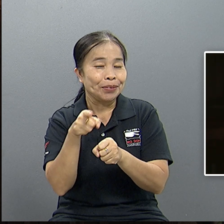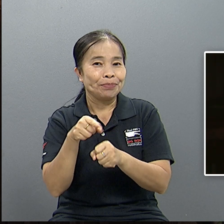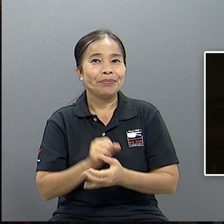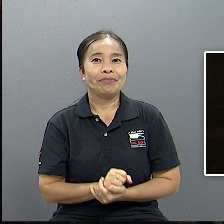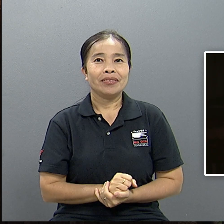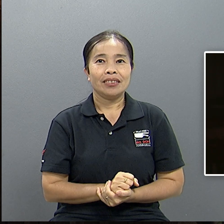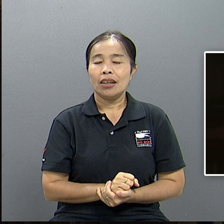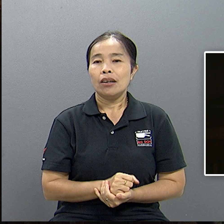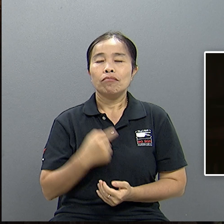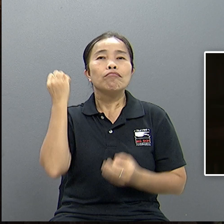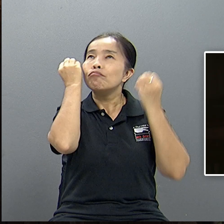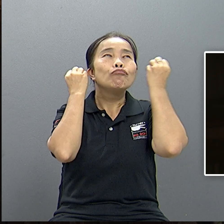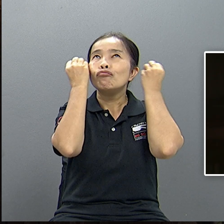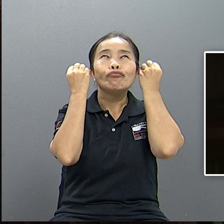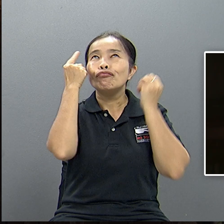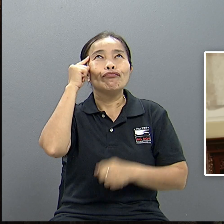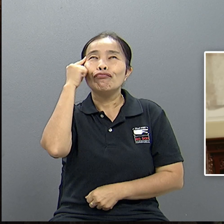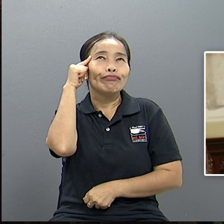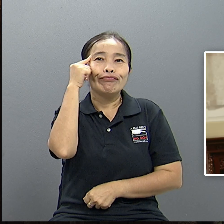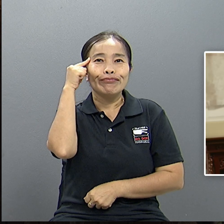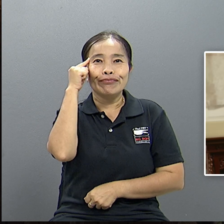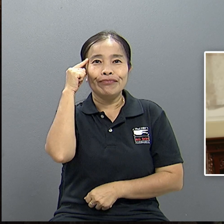ไม่ได้ยินอะไรทั้งนั้นค่ะ